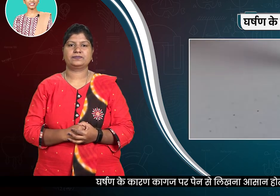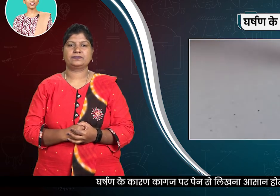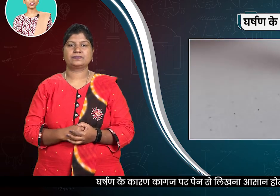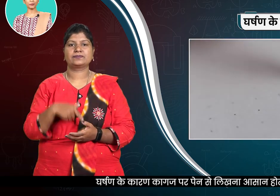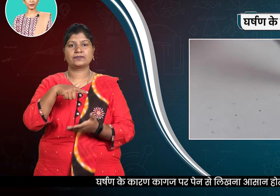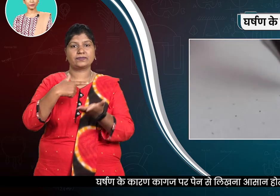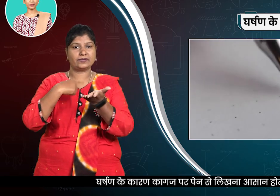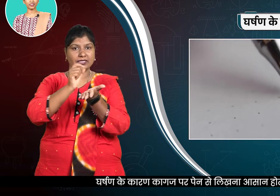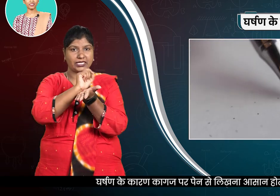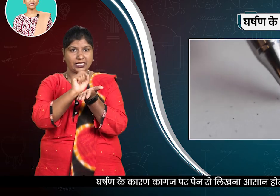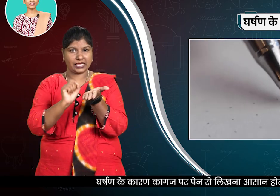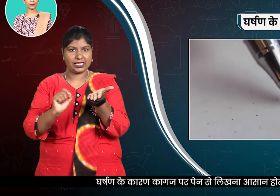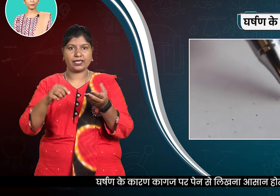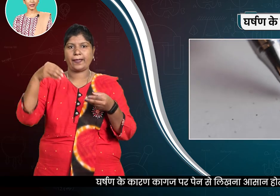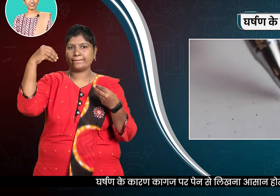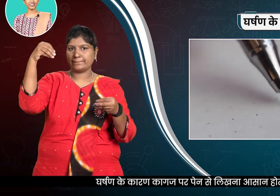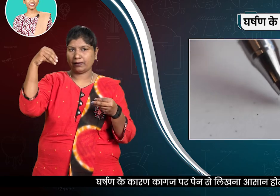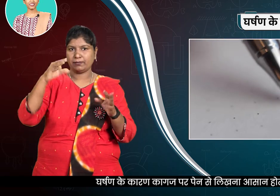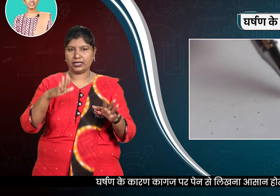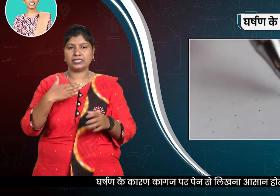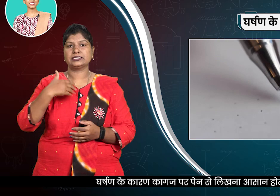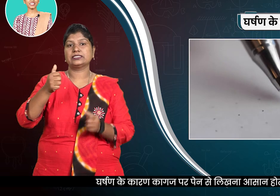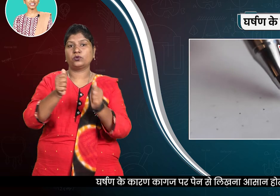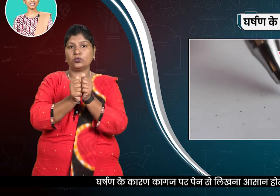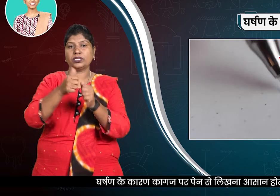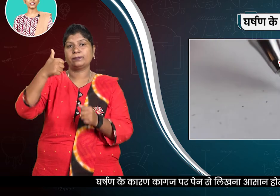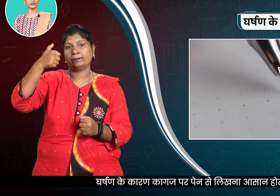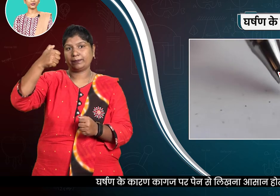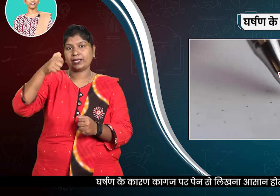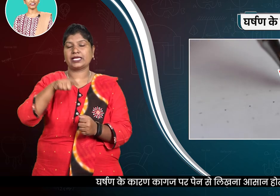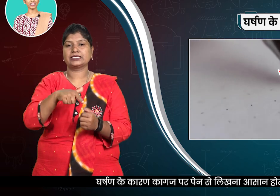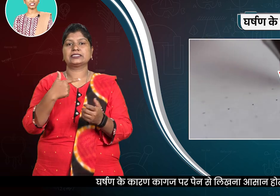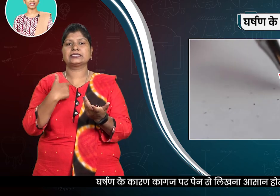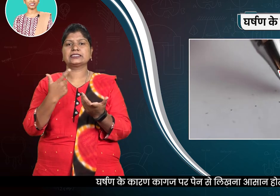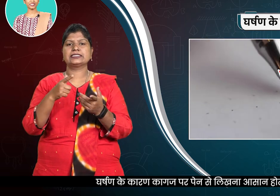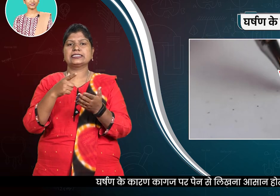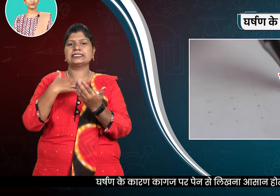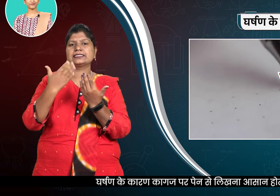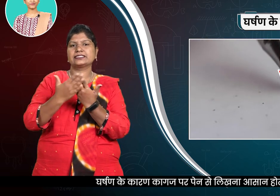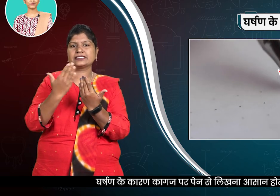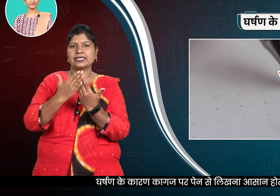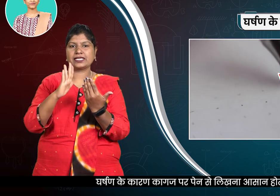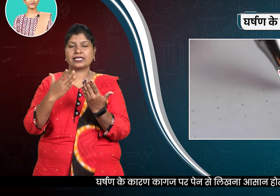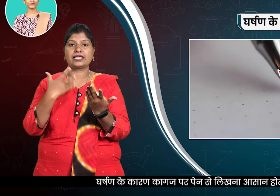घर्षन के कारण कागस पर पेन से लिखना आसान हो जाता है